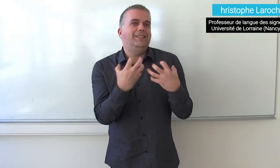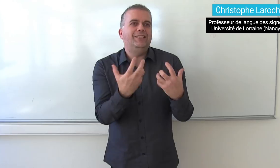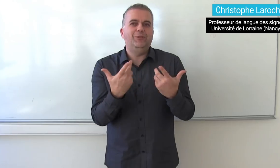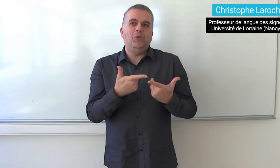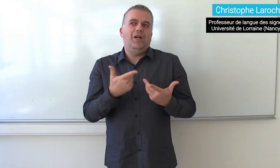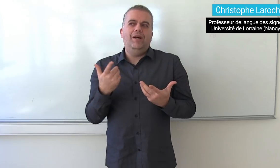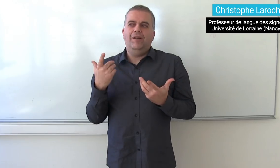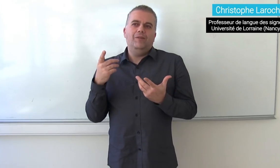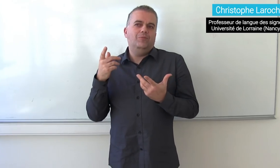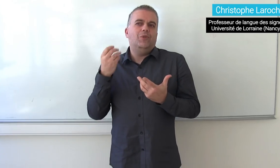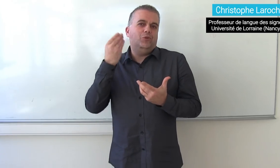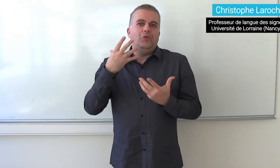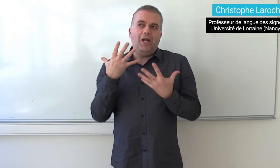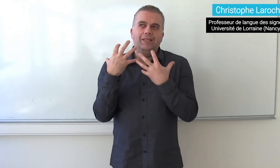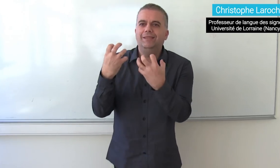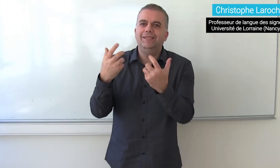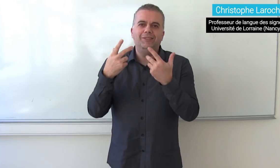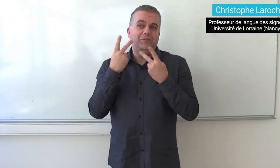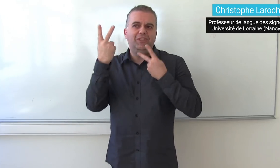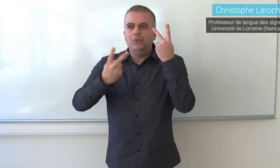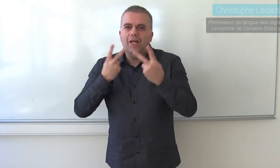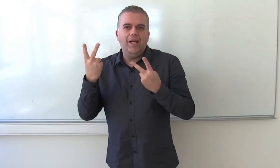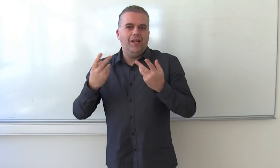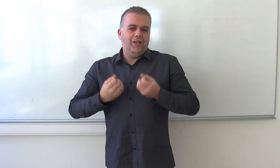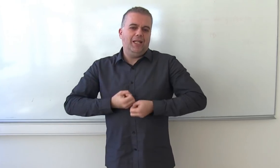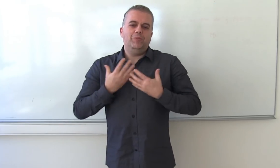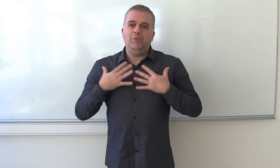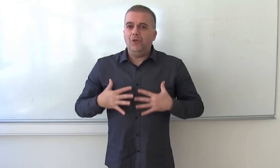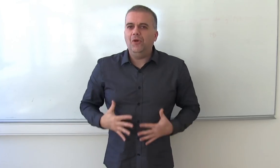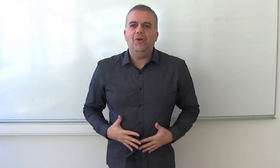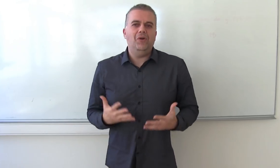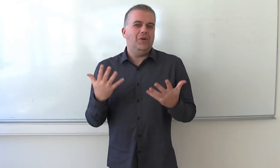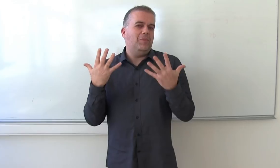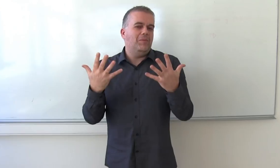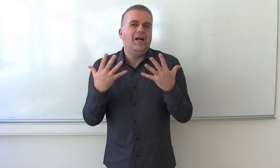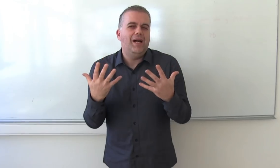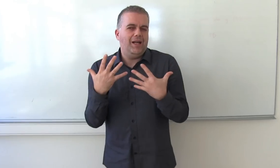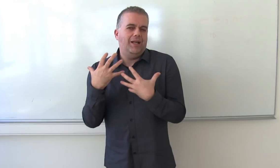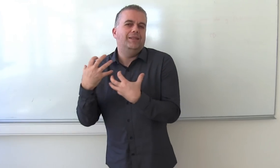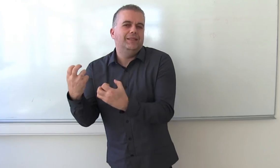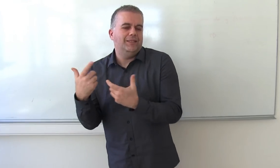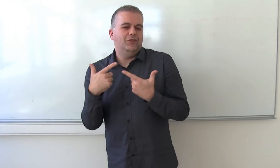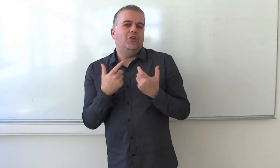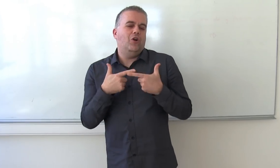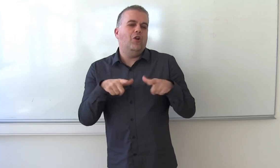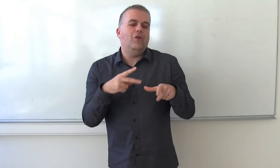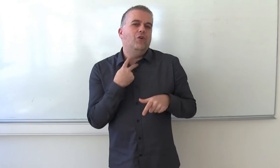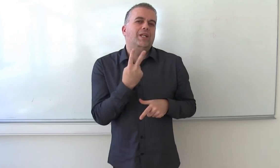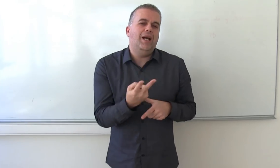La langue des signes est une langue qui attire parce qu'elle est visuelle, parce qu'elle utilise l'expression du corps, les mains, et elle dénote totalement des langues vocales avec